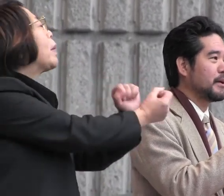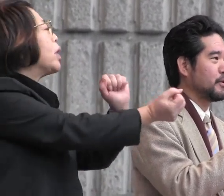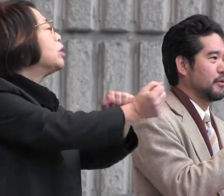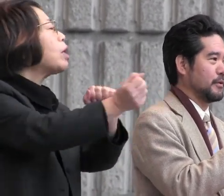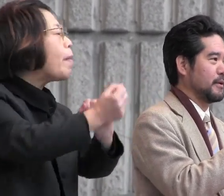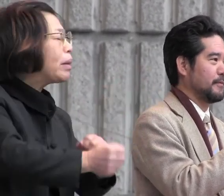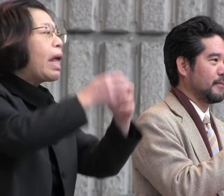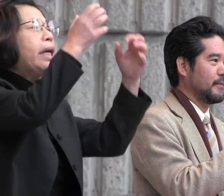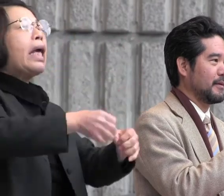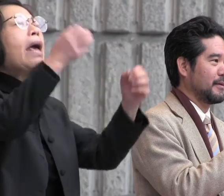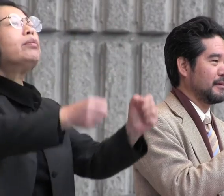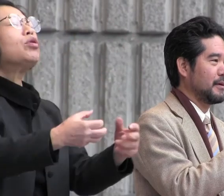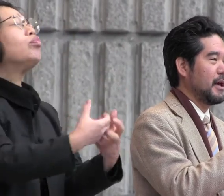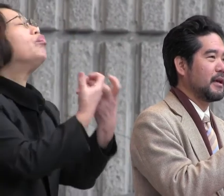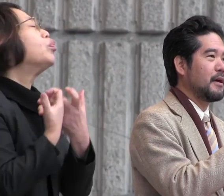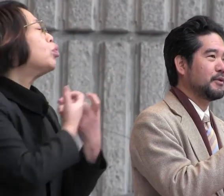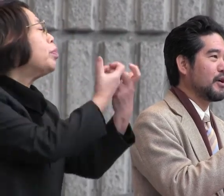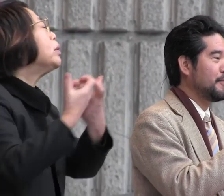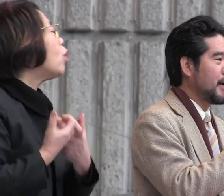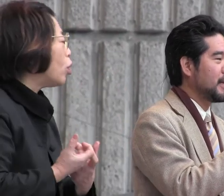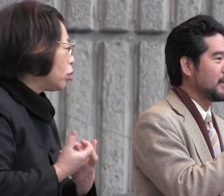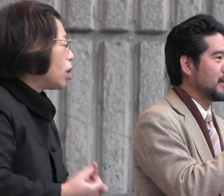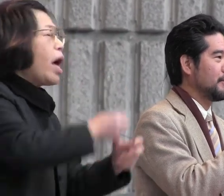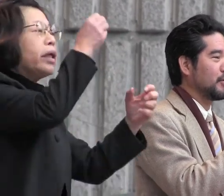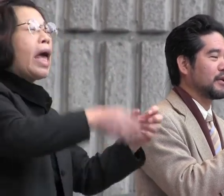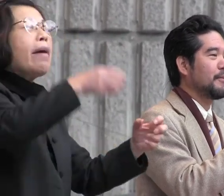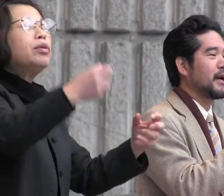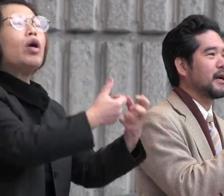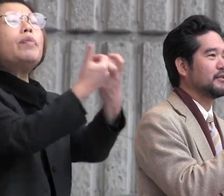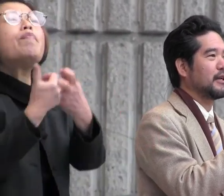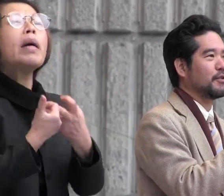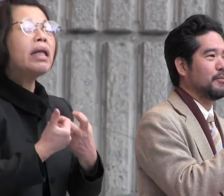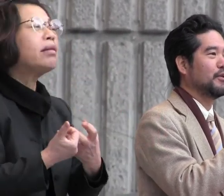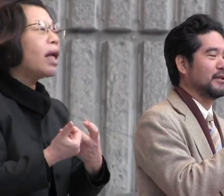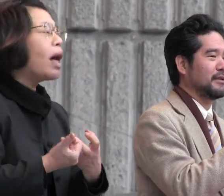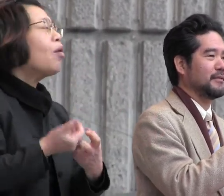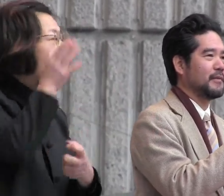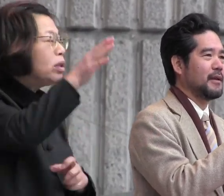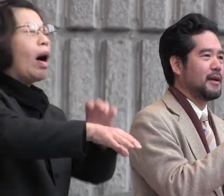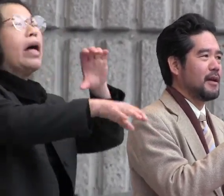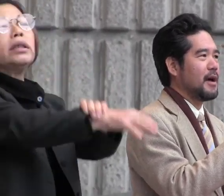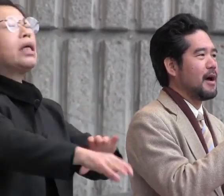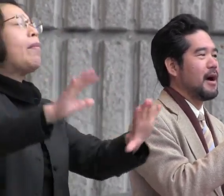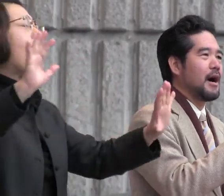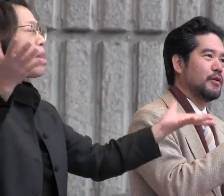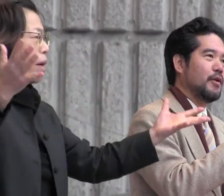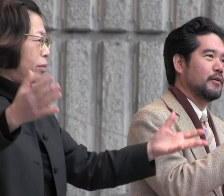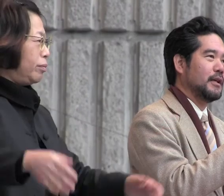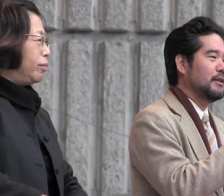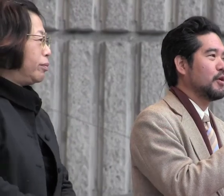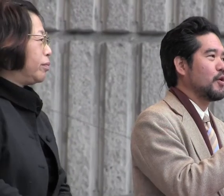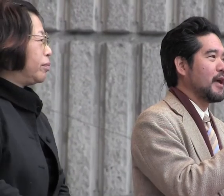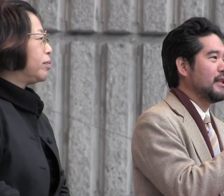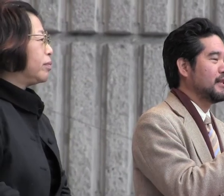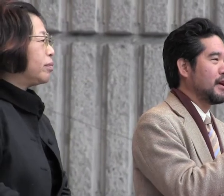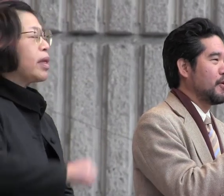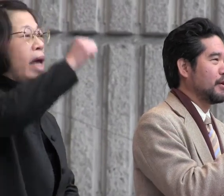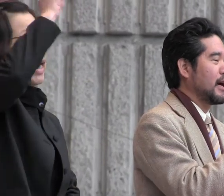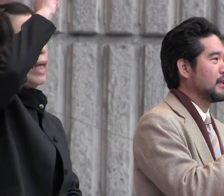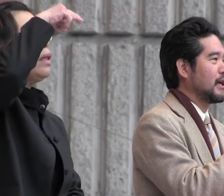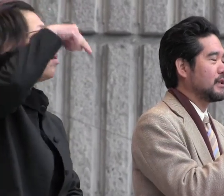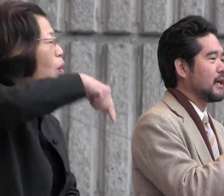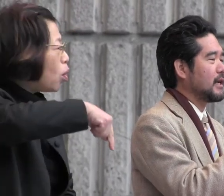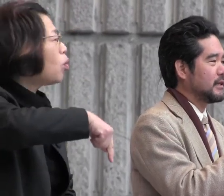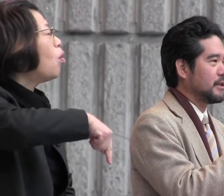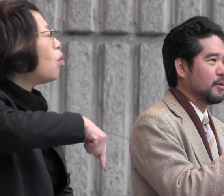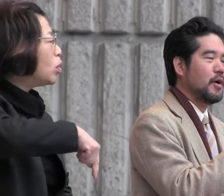埋めましょうよ。刑務所がいっぱいになったらもう捕まらなくなると思うんです。インドの免税法